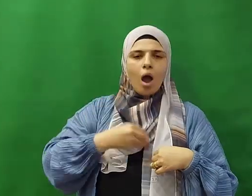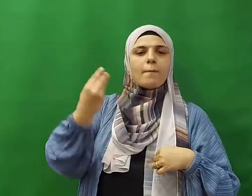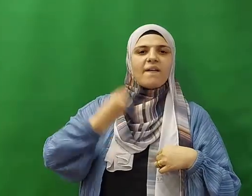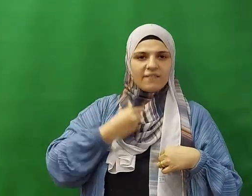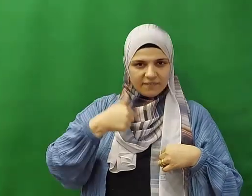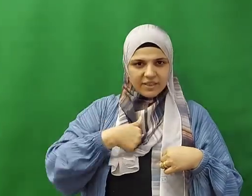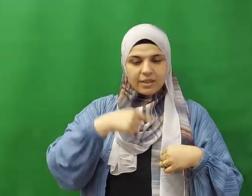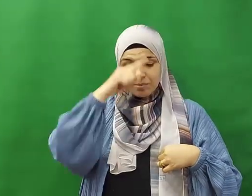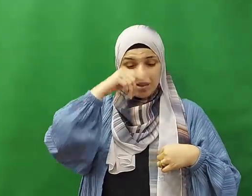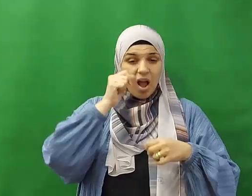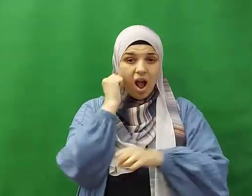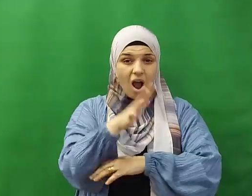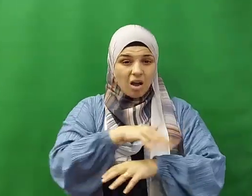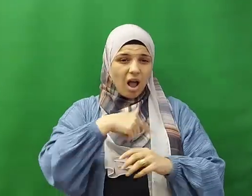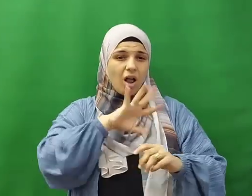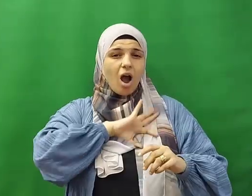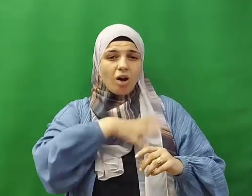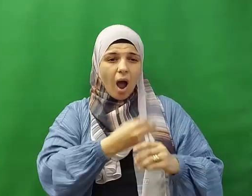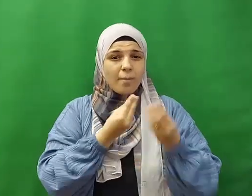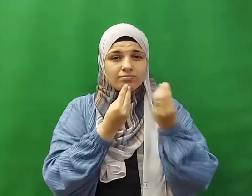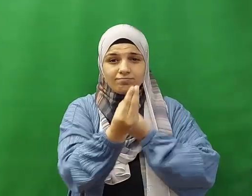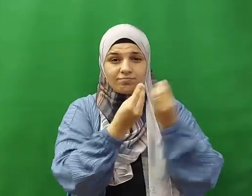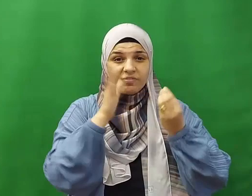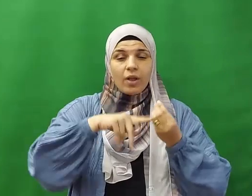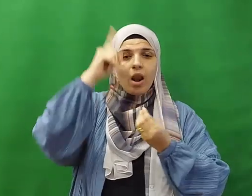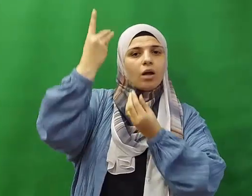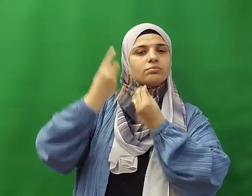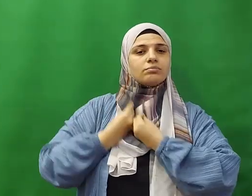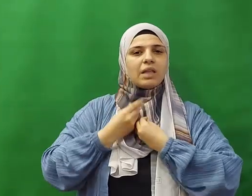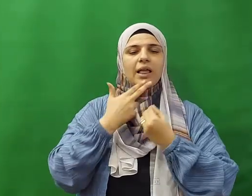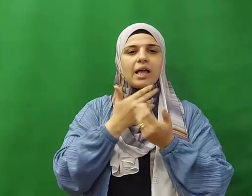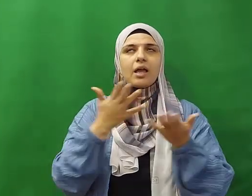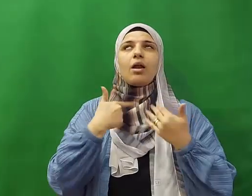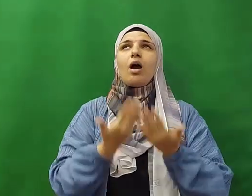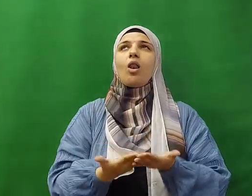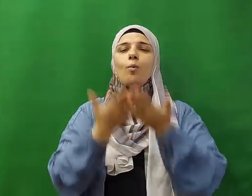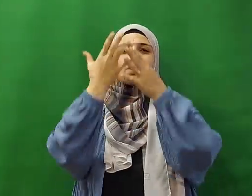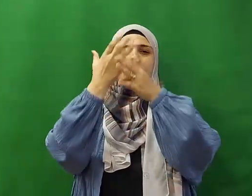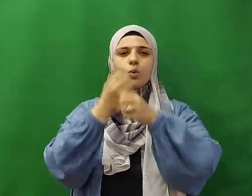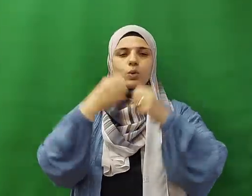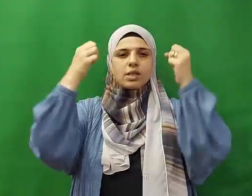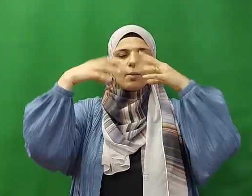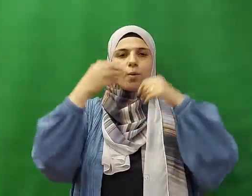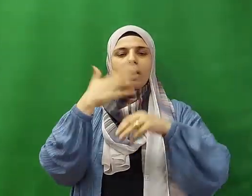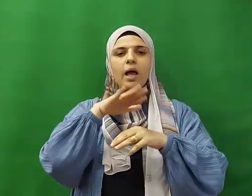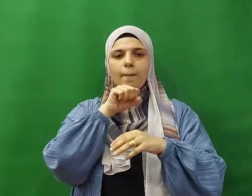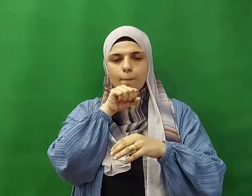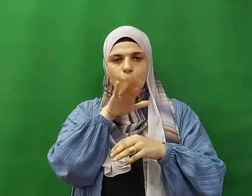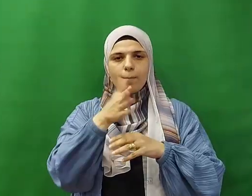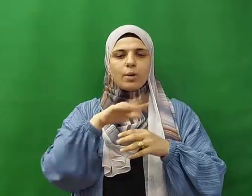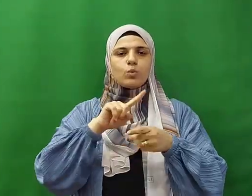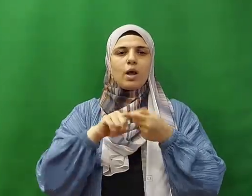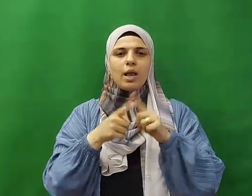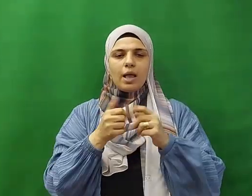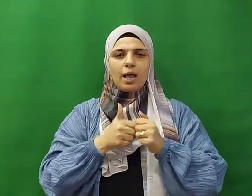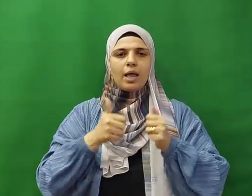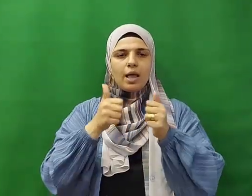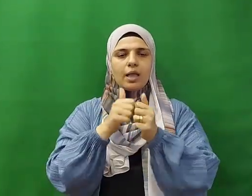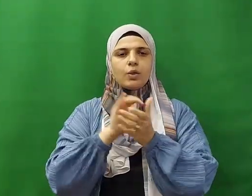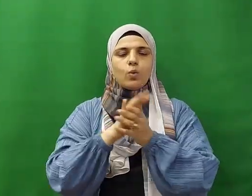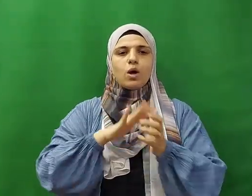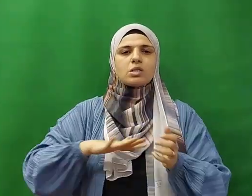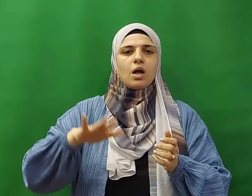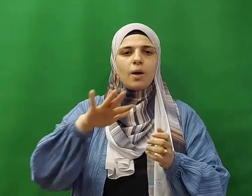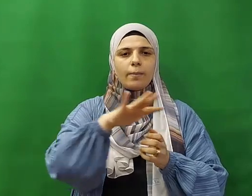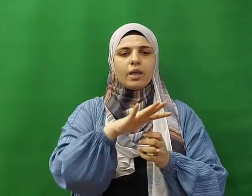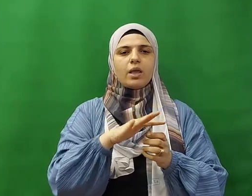يرحمهم الرحمن، ارحموا من في الأرض يرحمكم من في السماء. اللهم صل وسلم وبارك على سيدنا